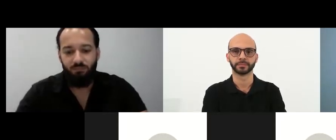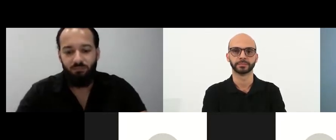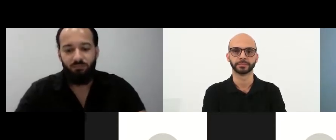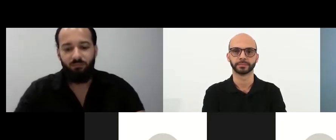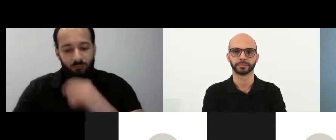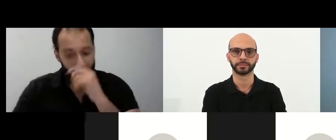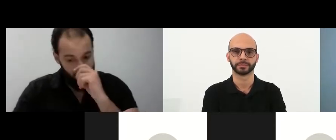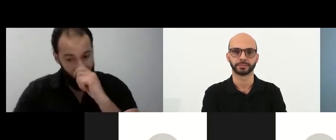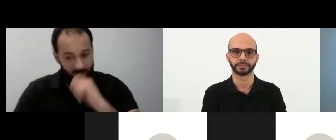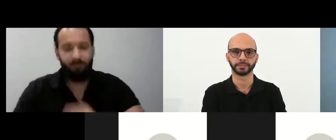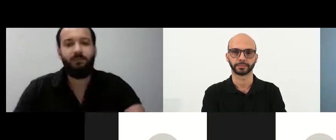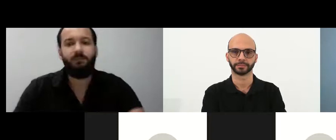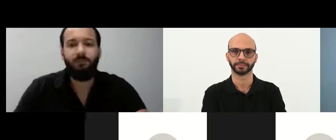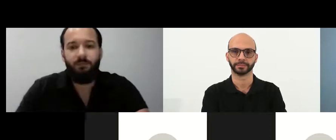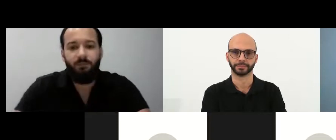importante